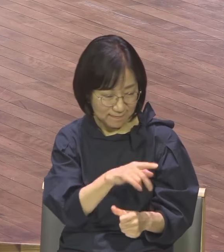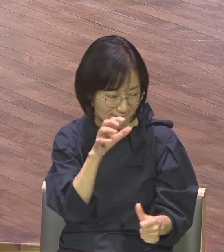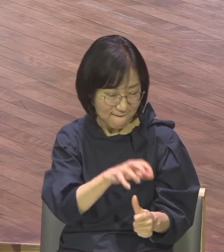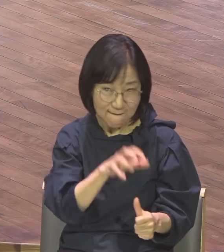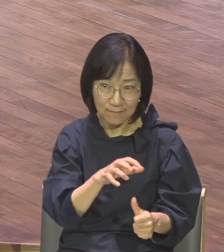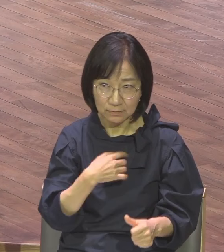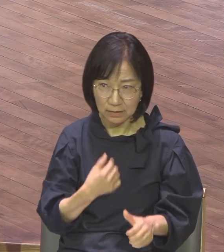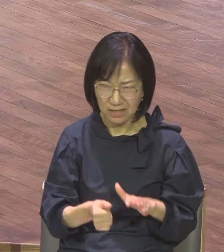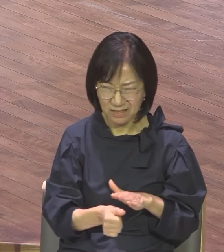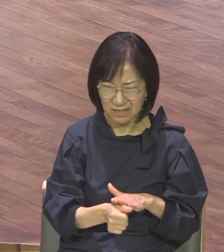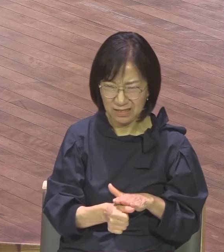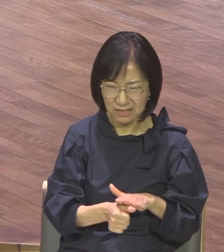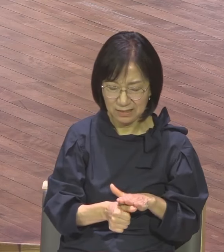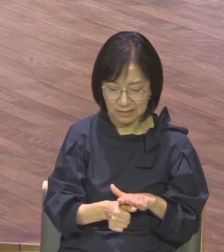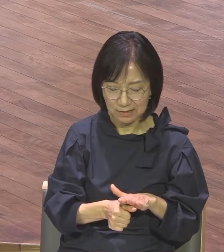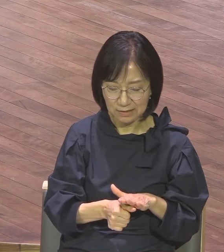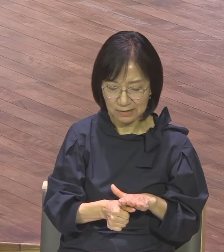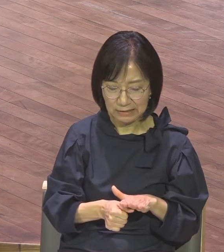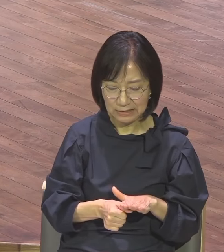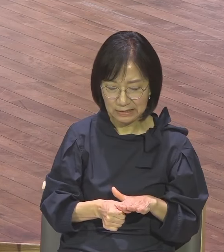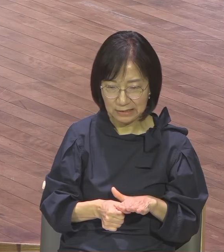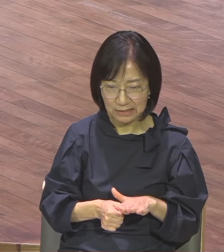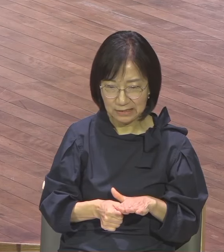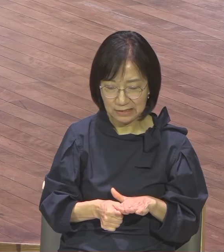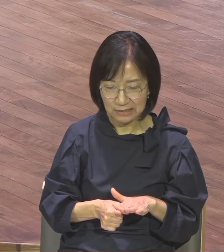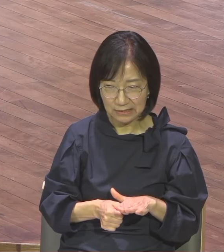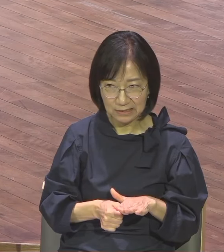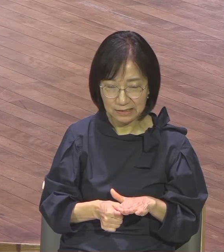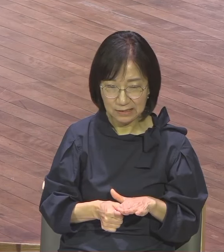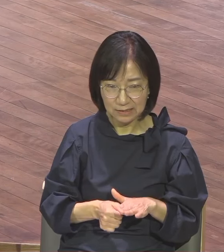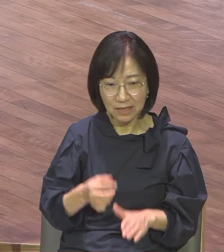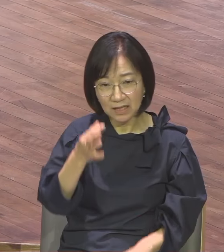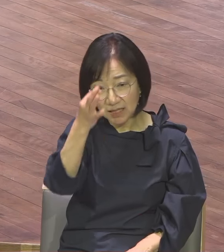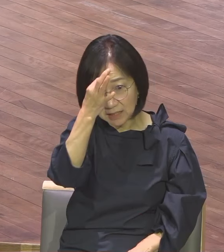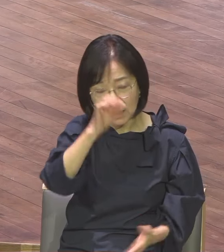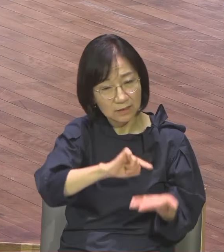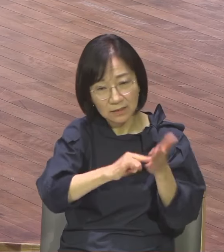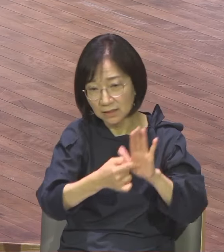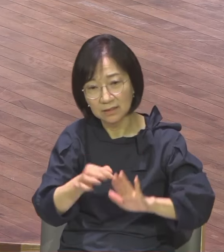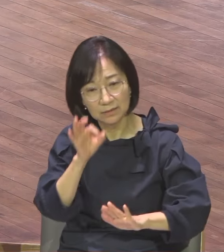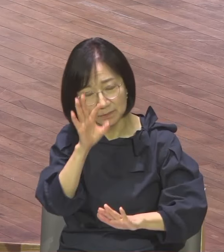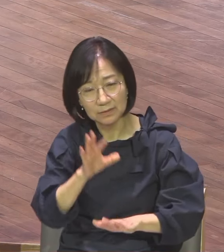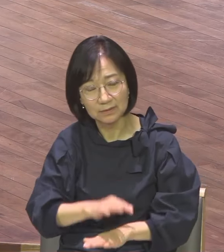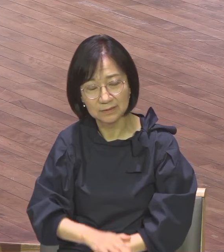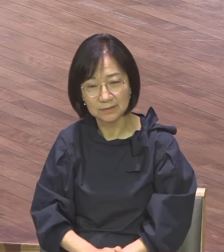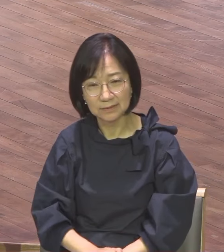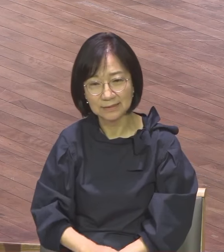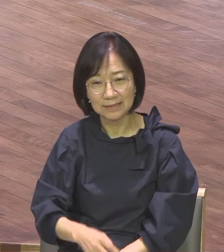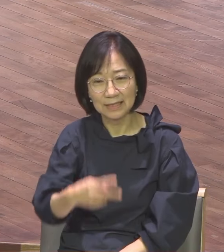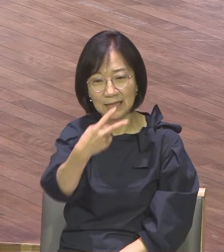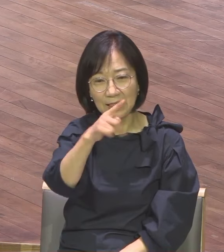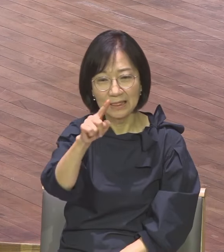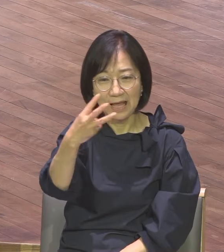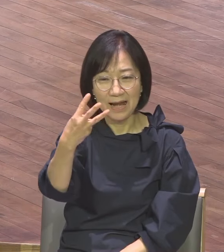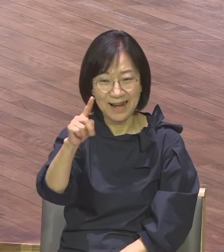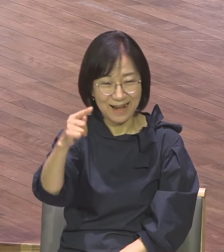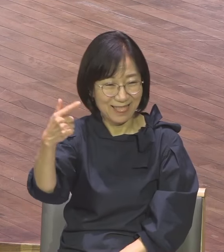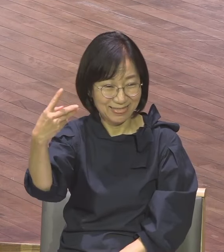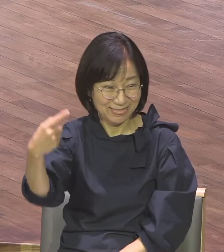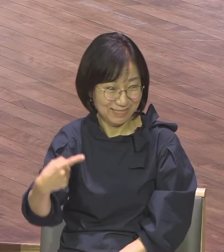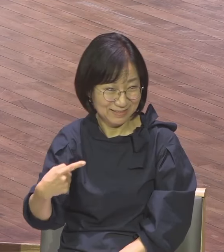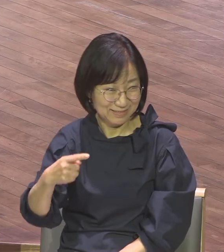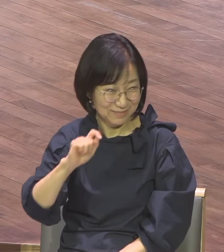하나도 서지를 못해요. 자신감을 잃어버리면요 탈란트 나올 수가 없어요. 아시겠어요? 천방지축을 그냥